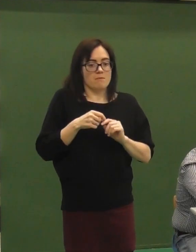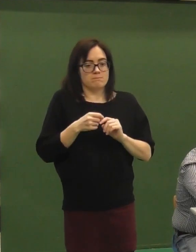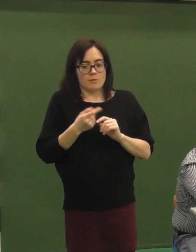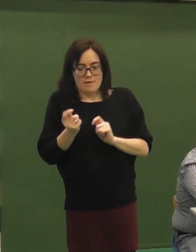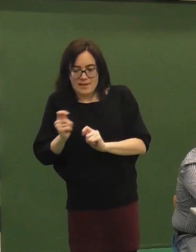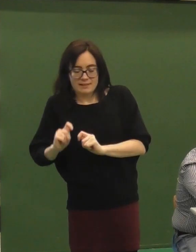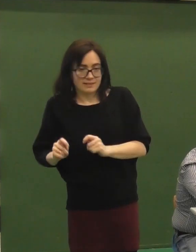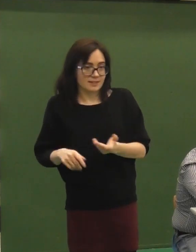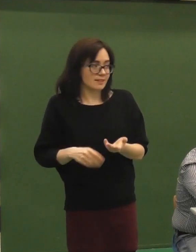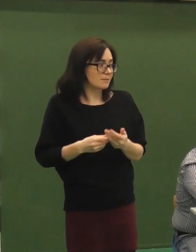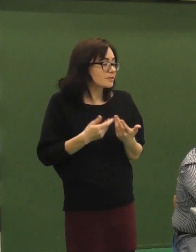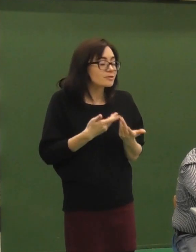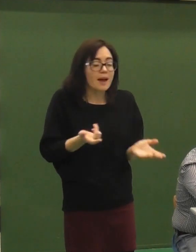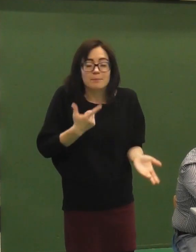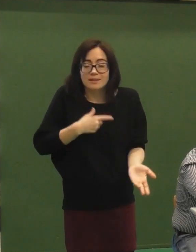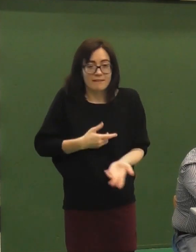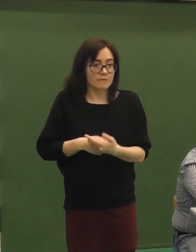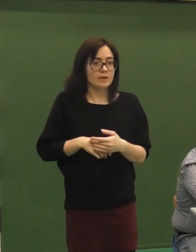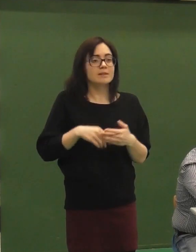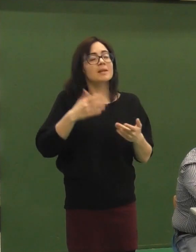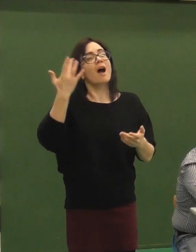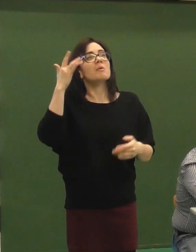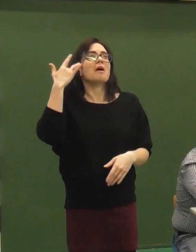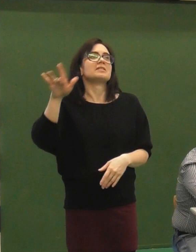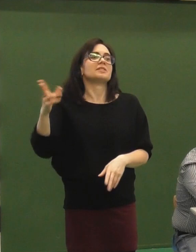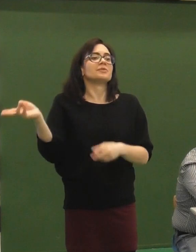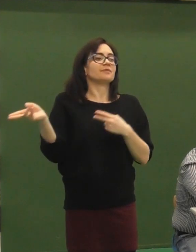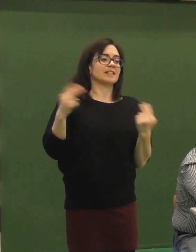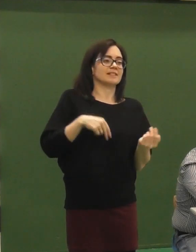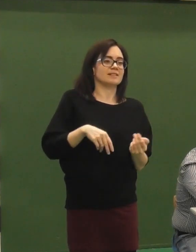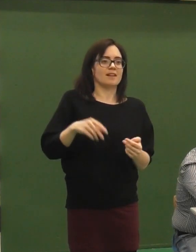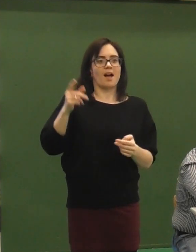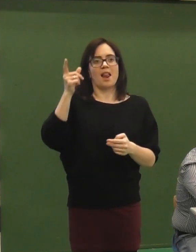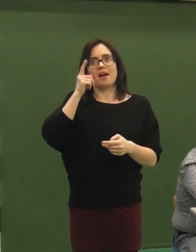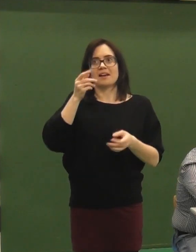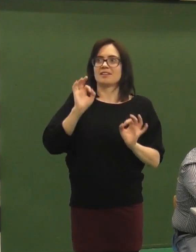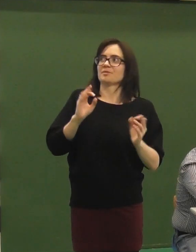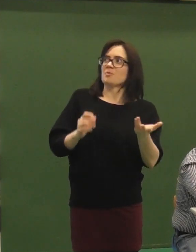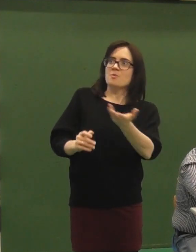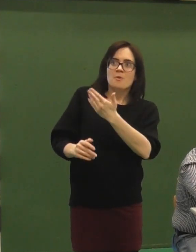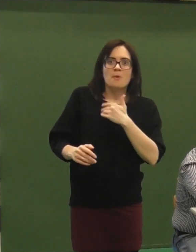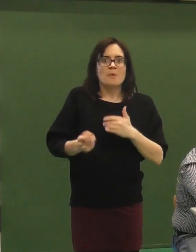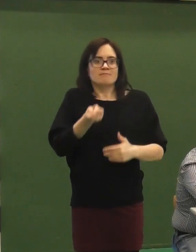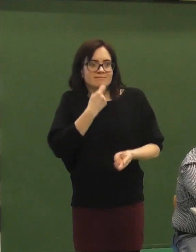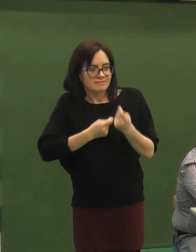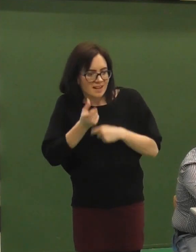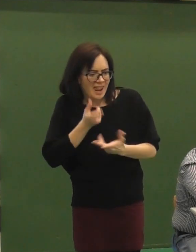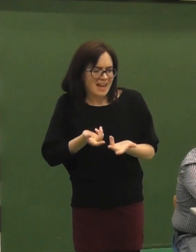hogy semmi. Azt mondjuk, hogy az a jövünk, és akkor itt jól lakunk majd, és van minden,